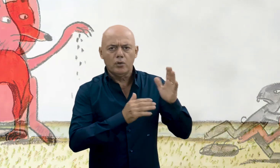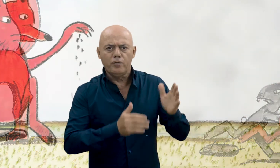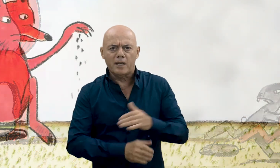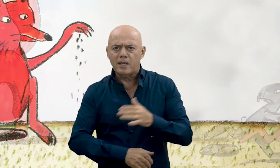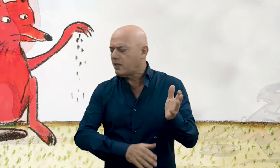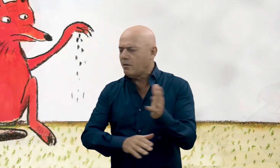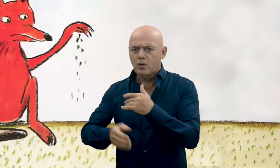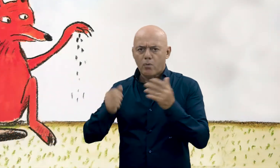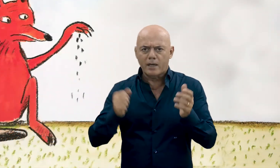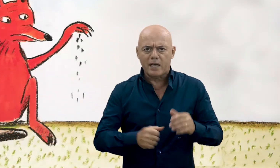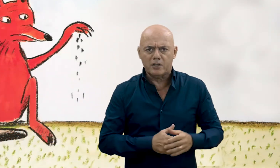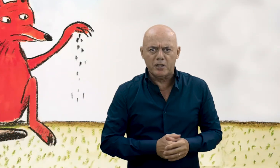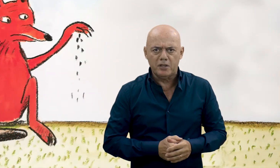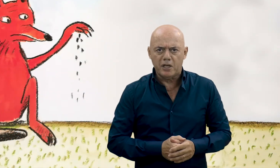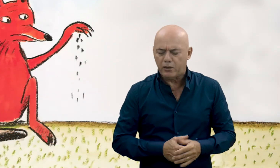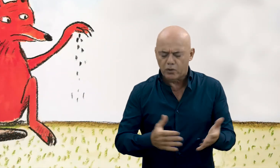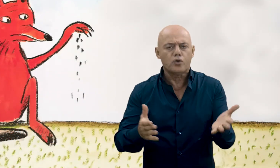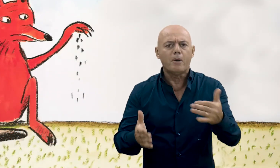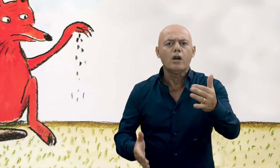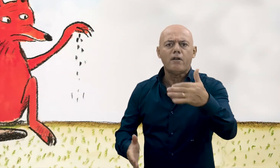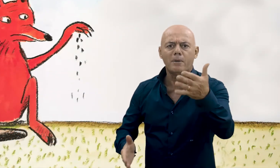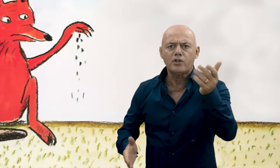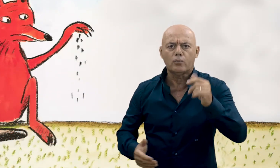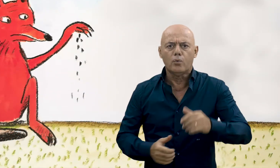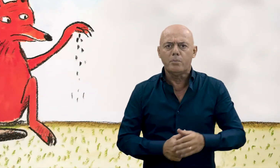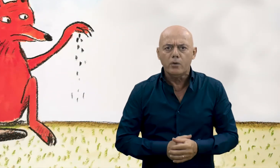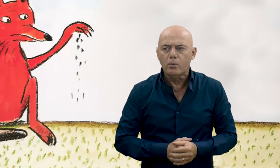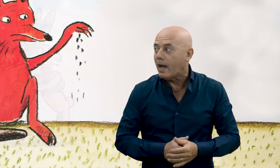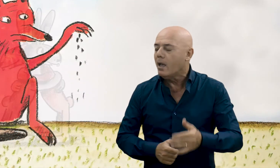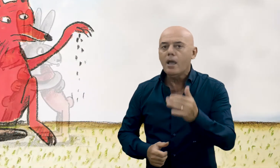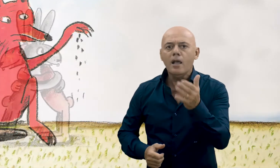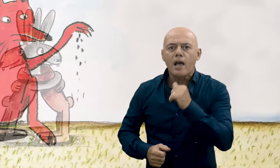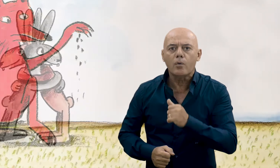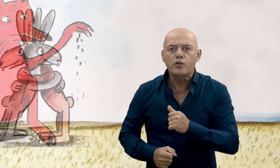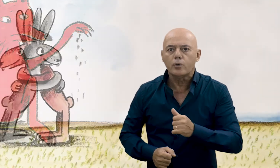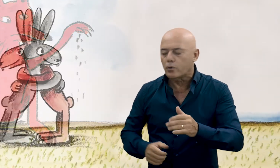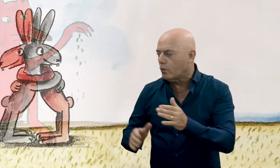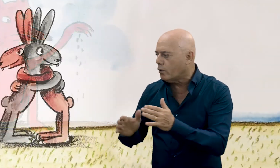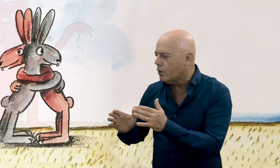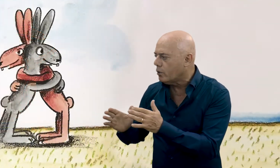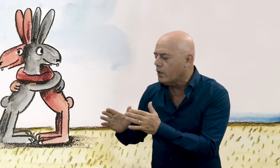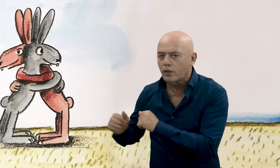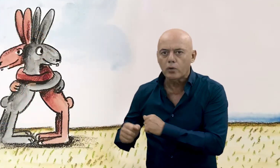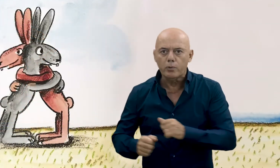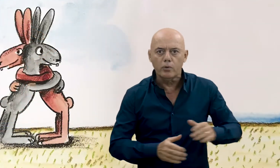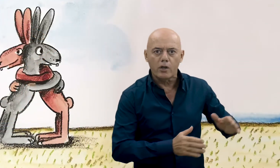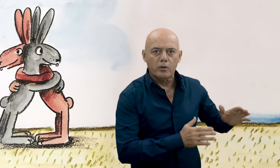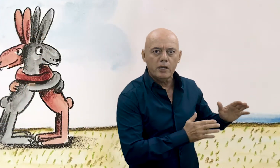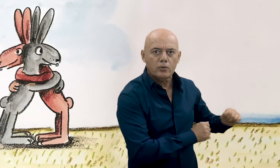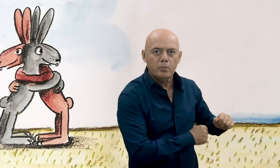via senza nemmeno guardarsi indietro. Insomma, non aveva mangiato un bel nulla. E da quel giorno il coniglietto Bruno e il coniglietto